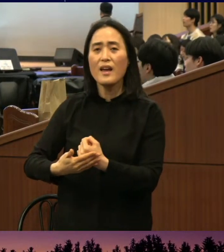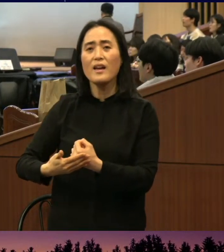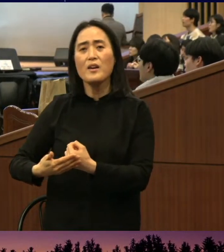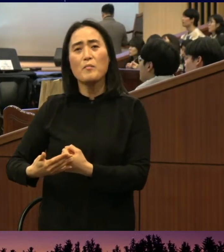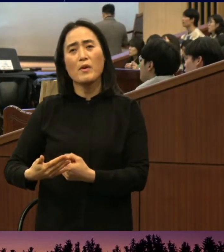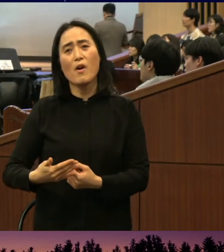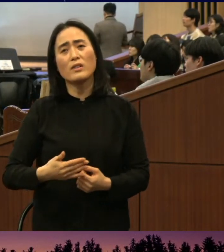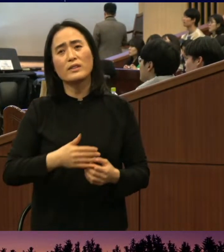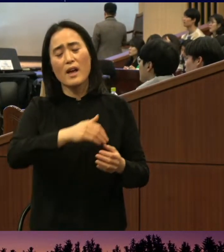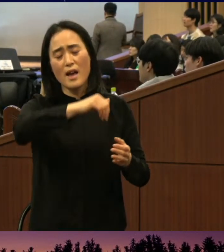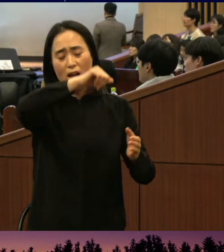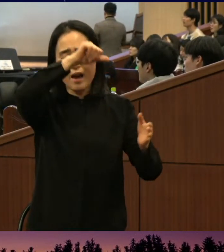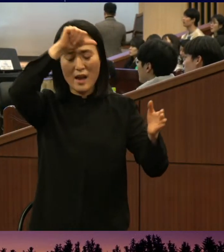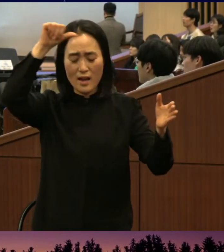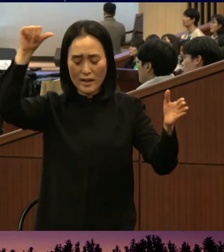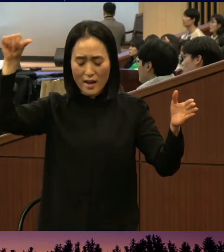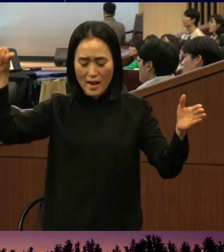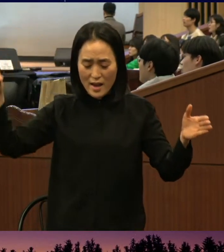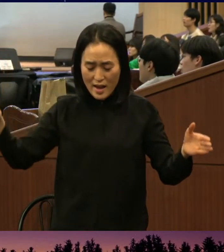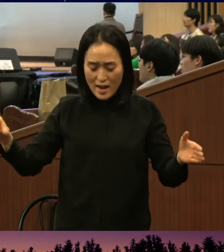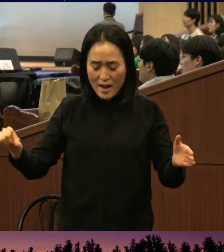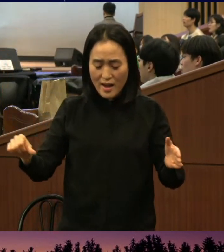은혜 평생에